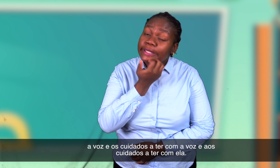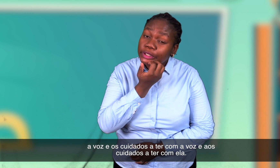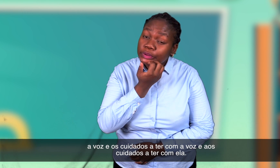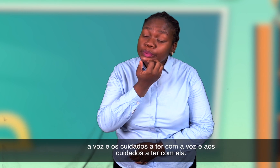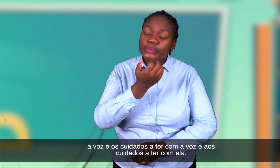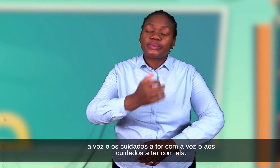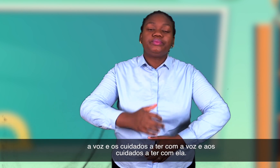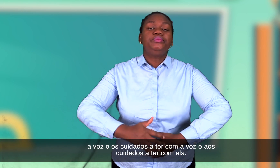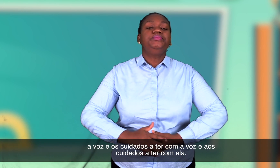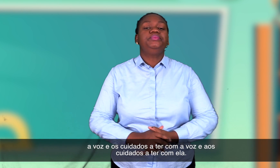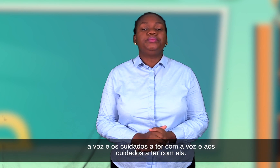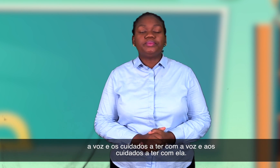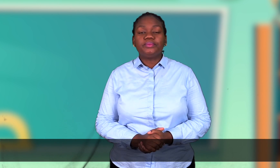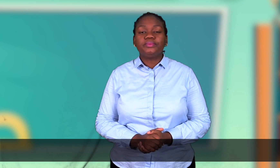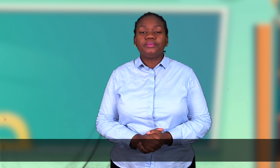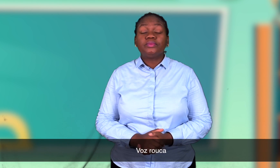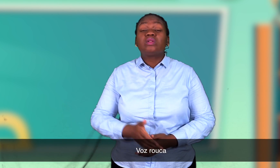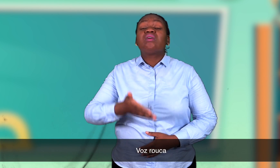ela.